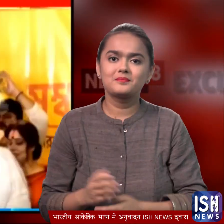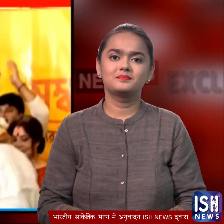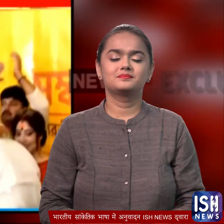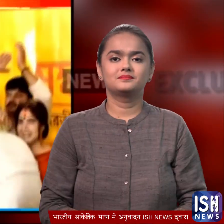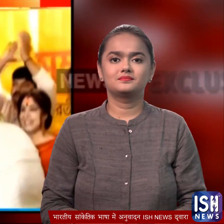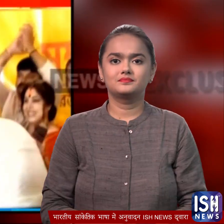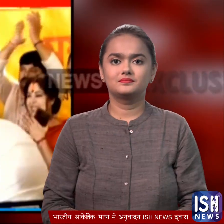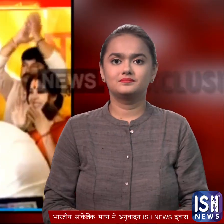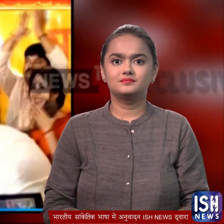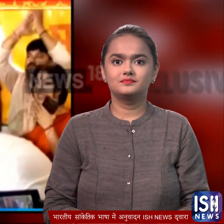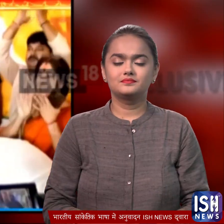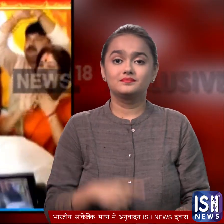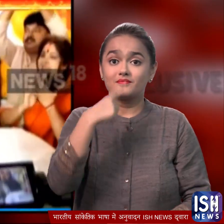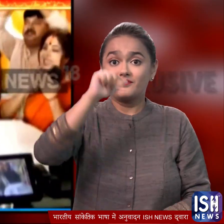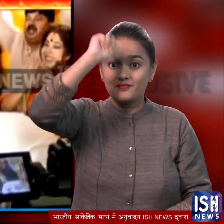किया।